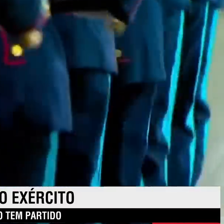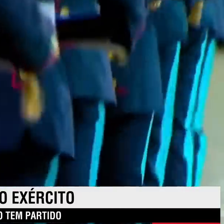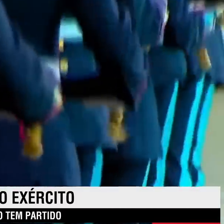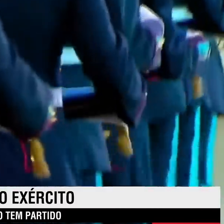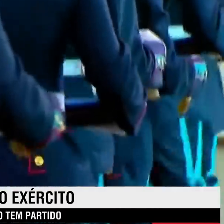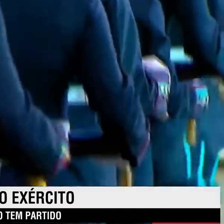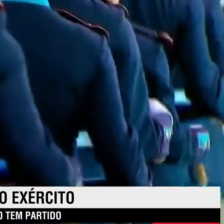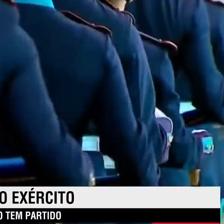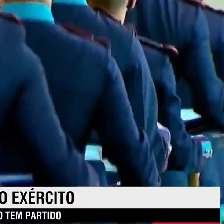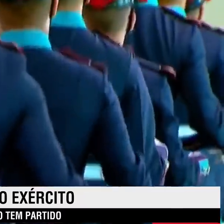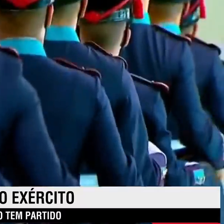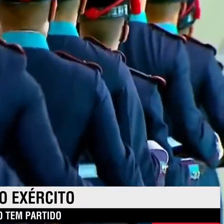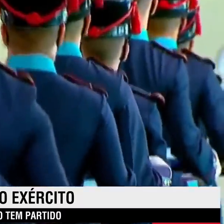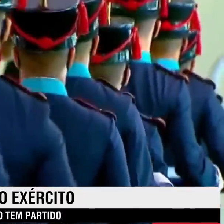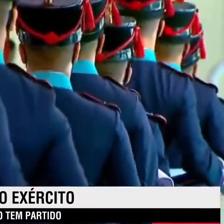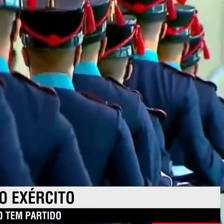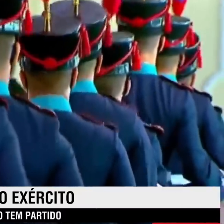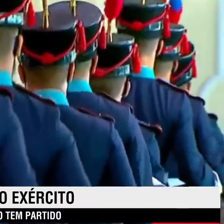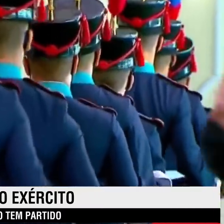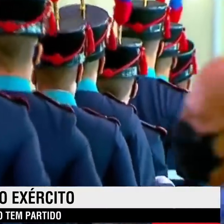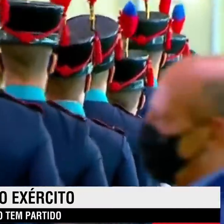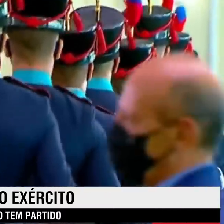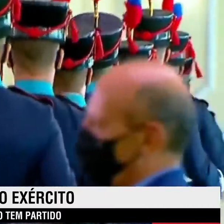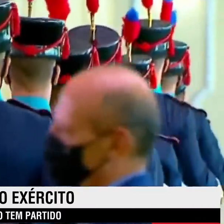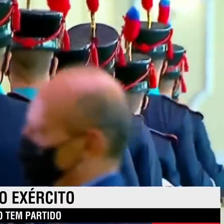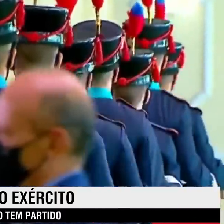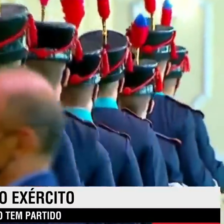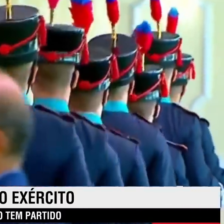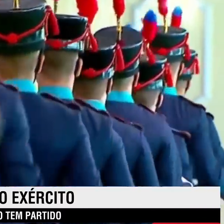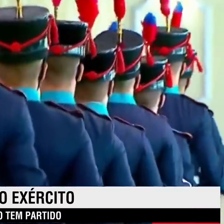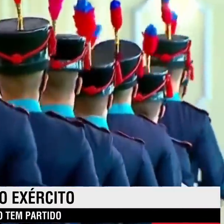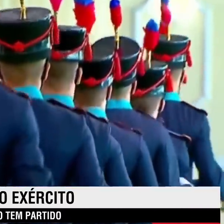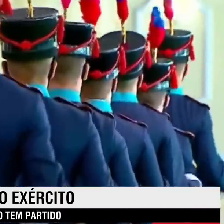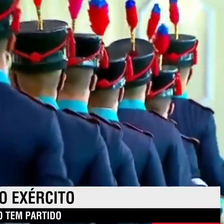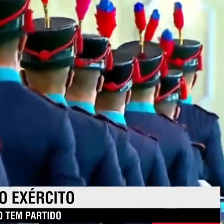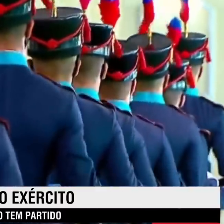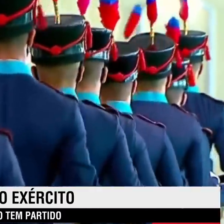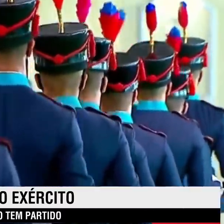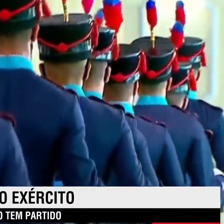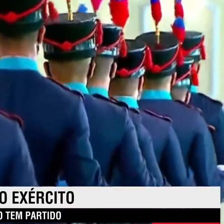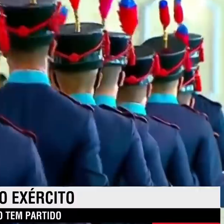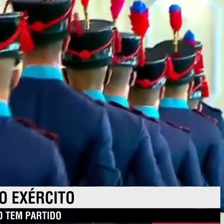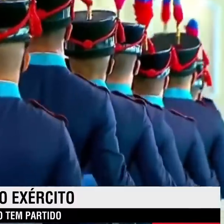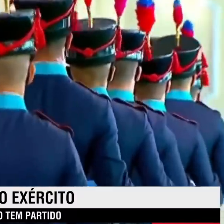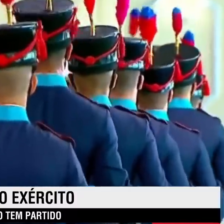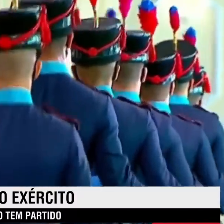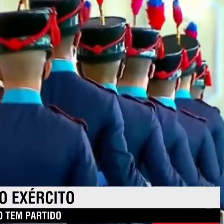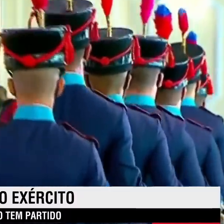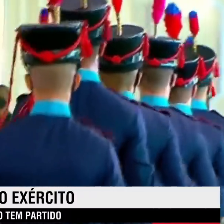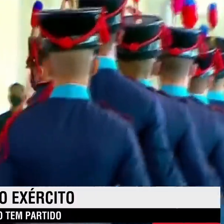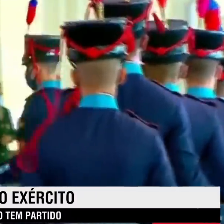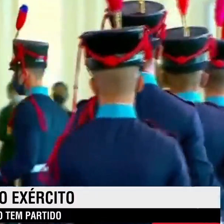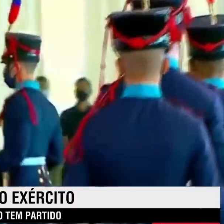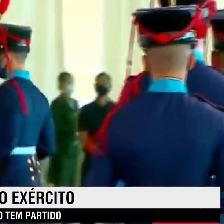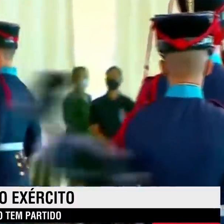Chamou atenção e gerou polêmica ontem novamente o fato de Bolsonaro ter falado, mais uma vez utilizado,